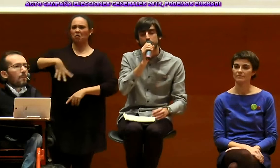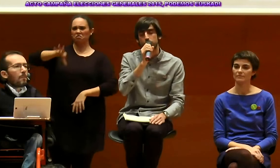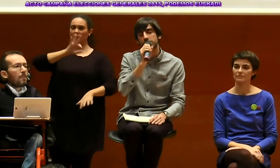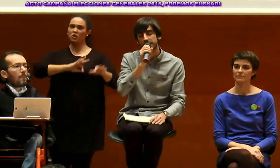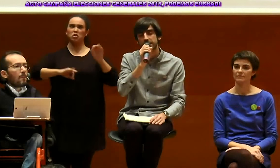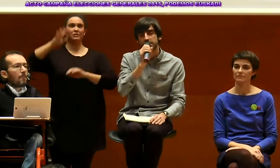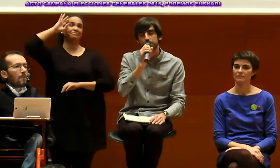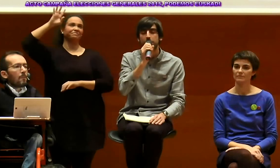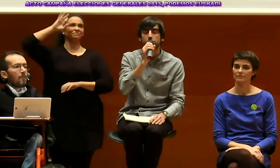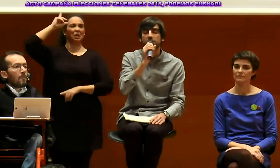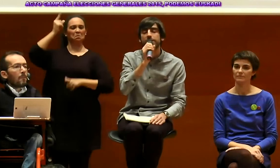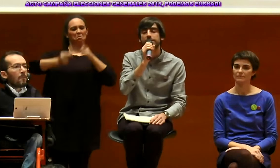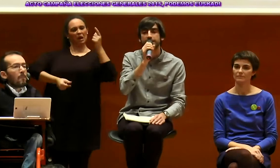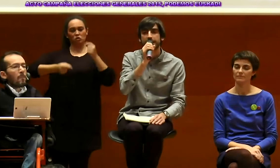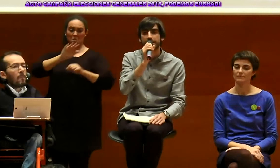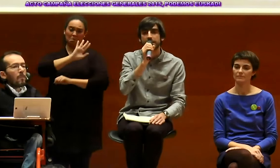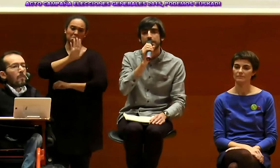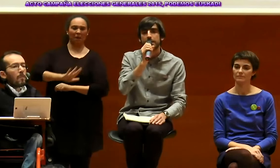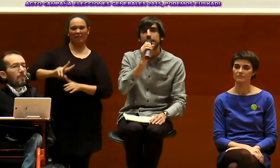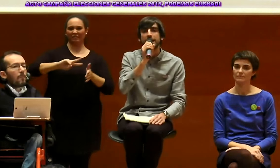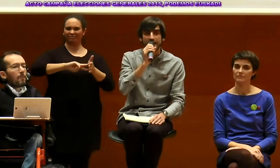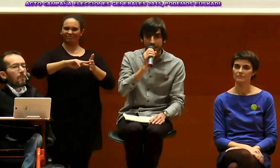presuntamente presupuestarias, presuntamente técnicas,